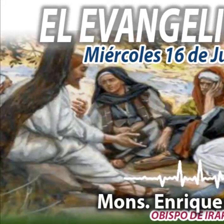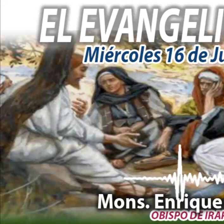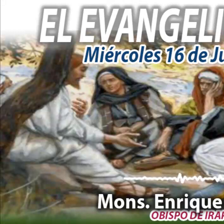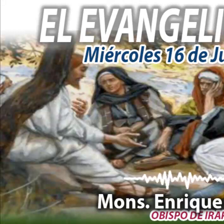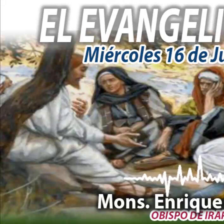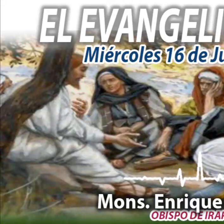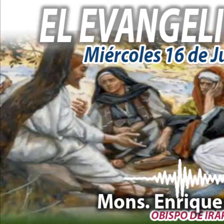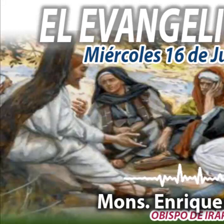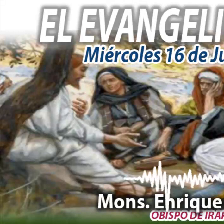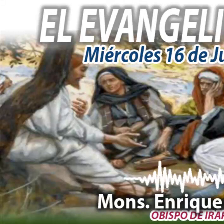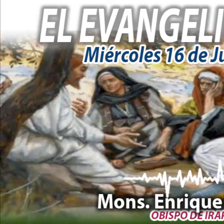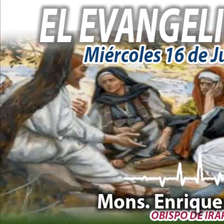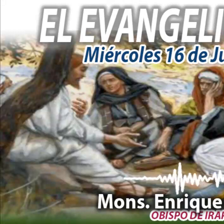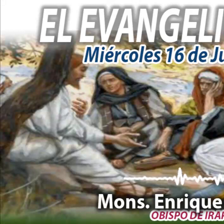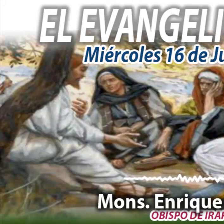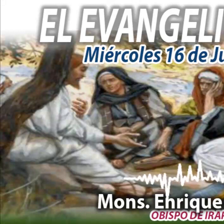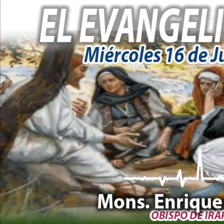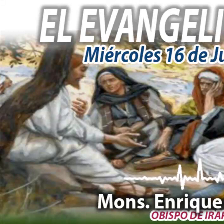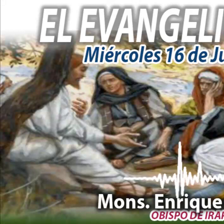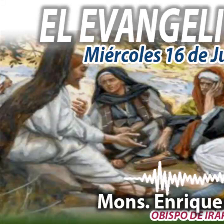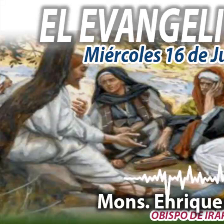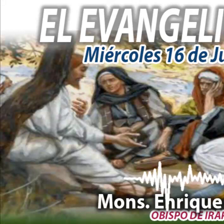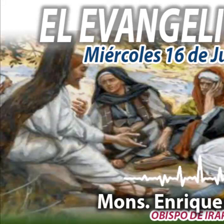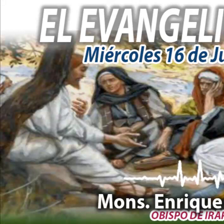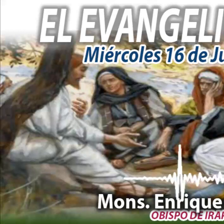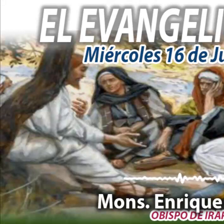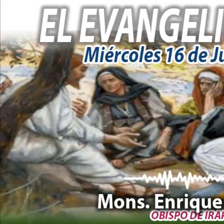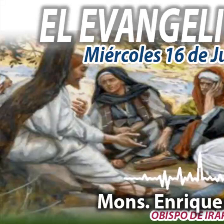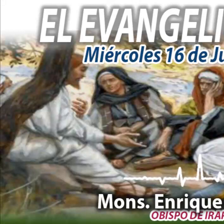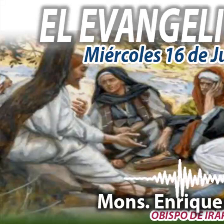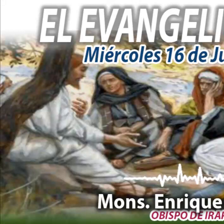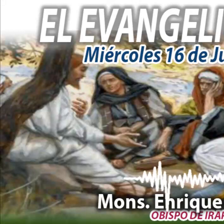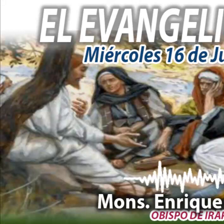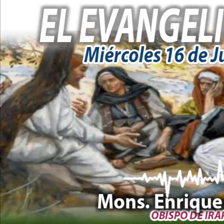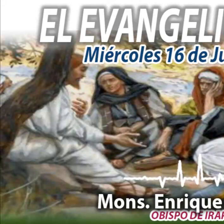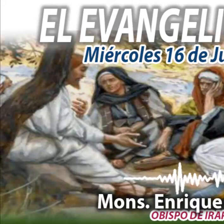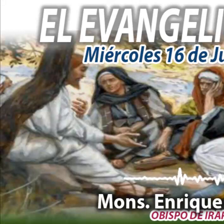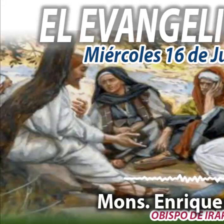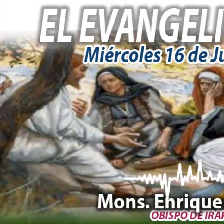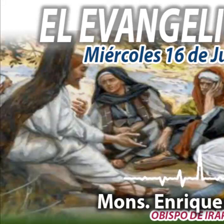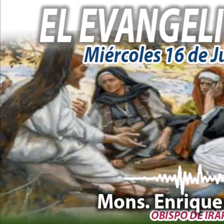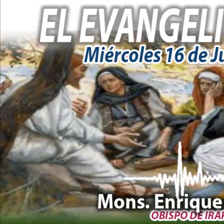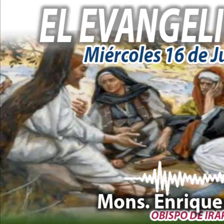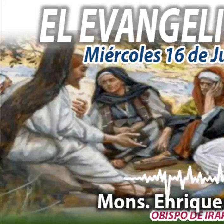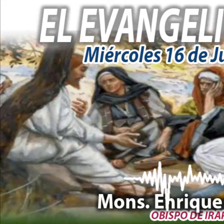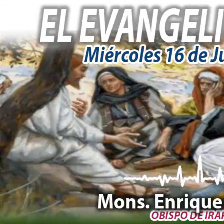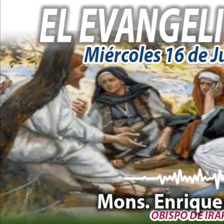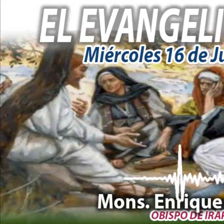Dispuso Dios en su sabiduría revelarse a sí mismo y dar a conocer el misterio de su voluntad.